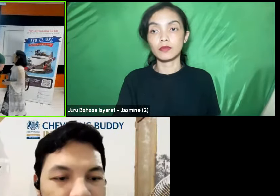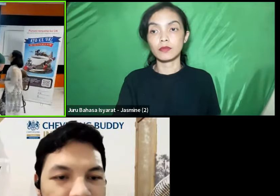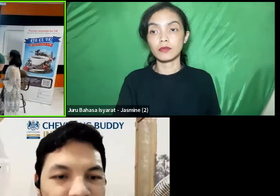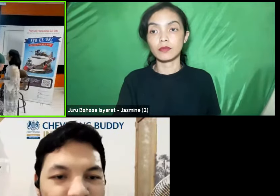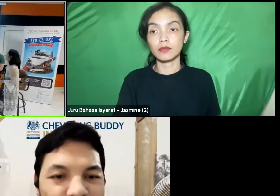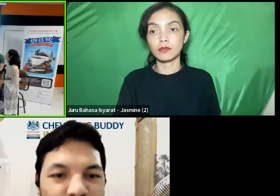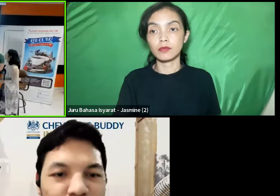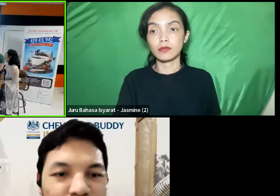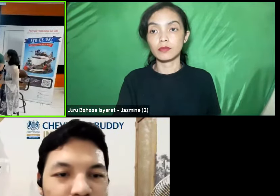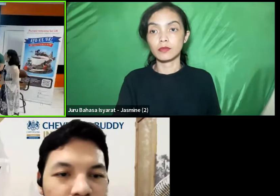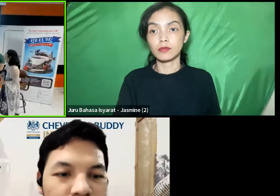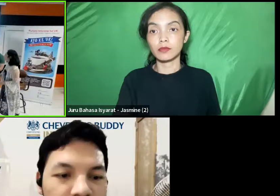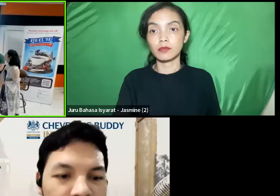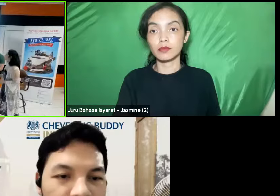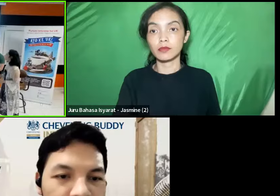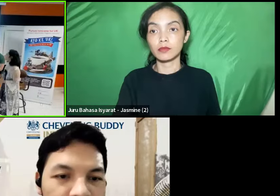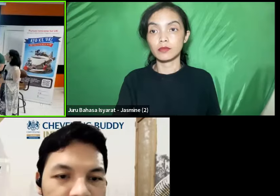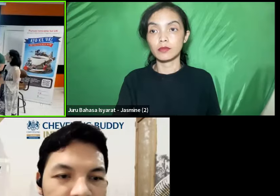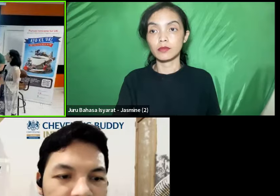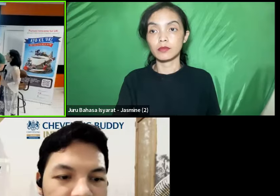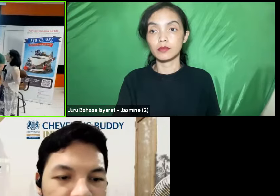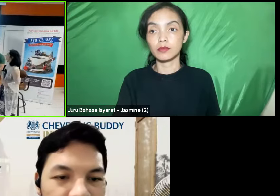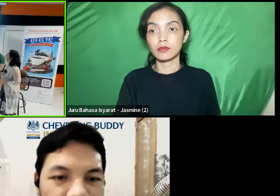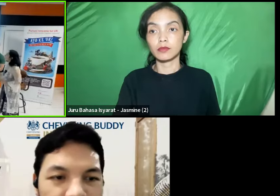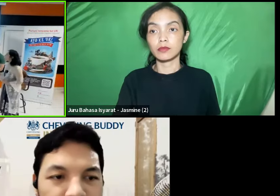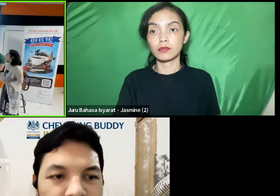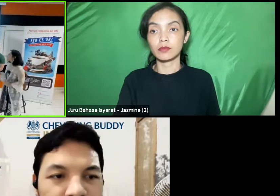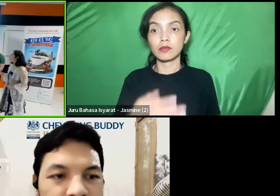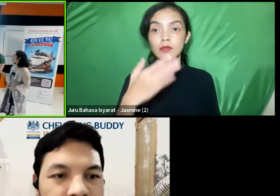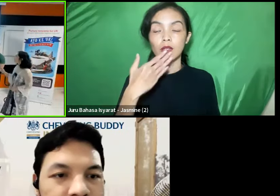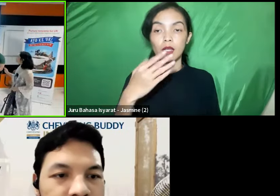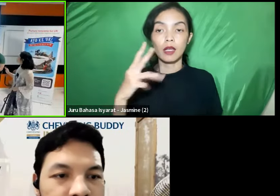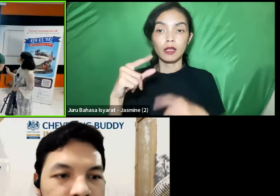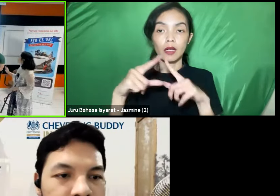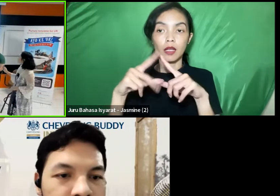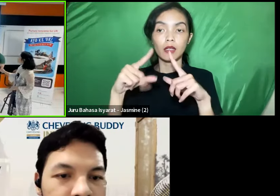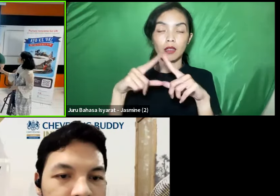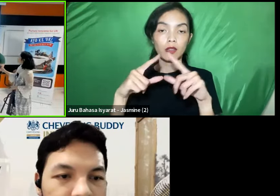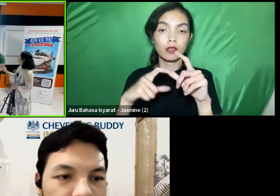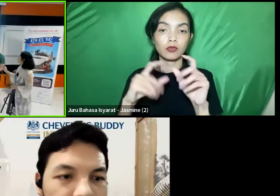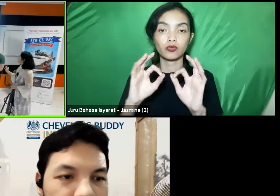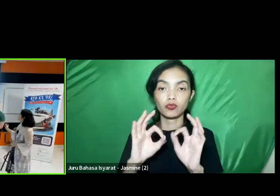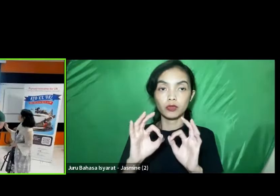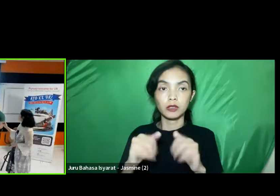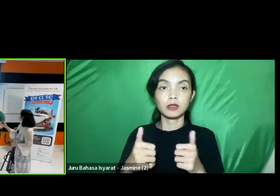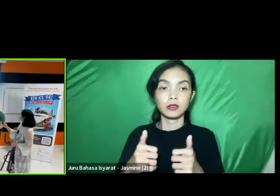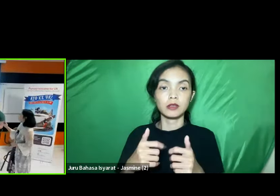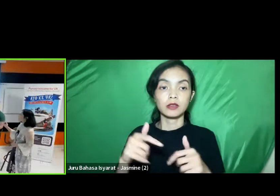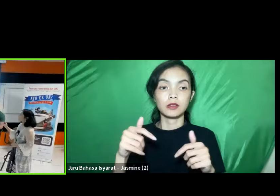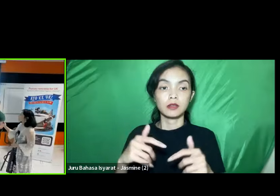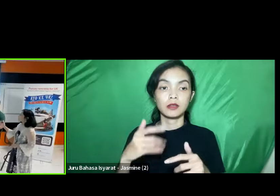ya Eh Makasih Mas Fadil sekarang mungkin e kakak-kakak Pan Ada yang mau jawab